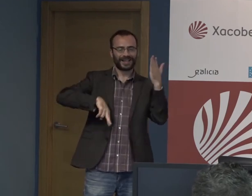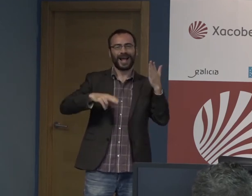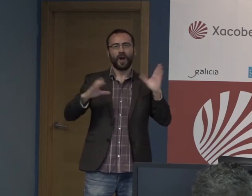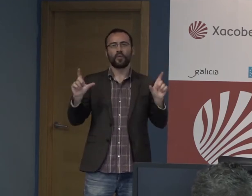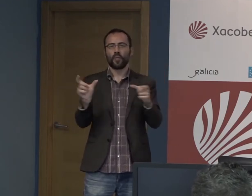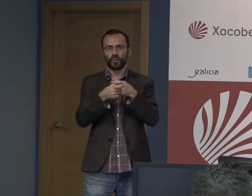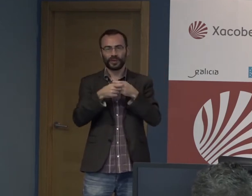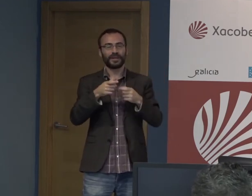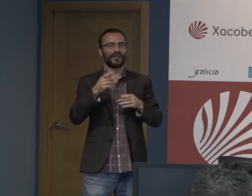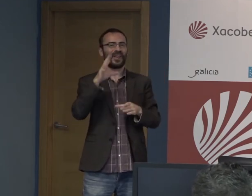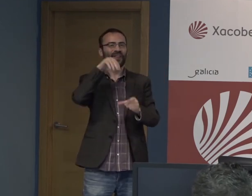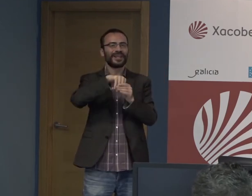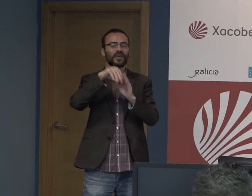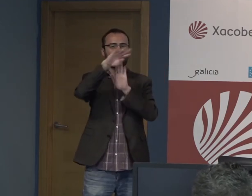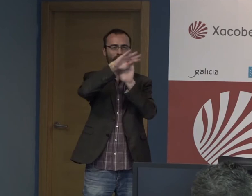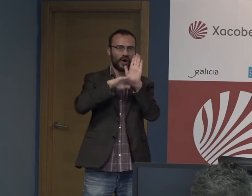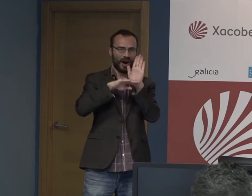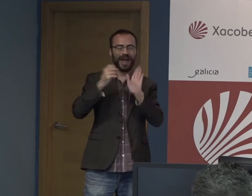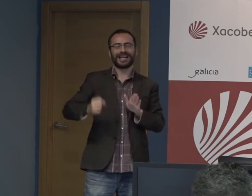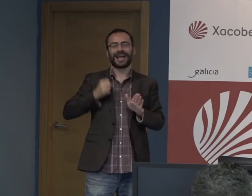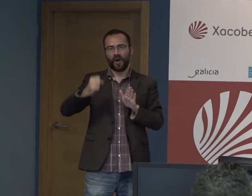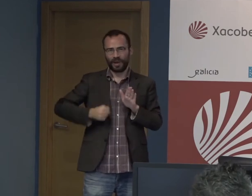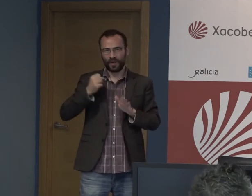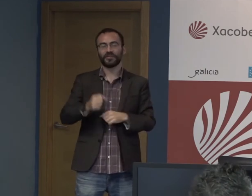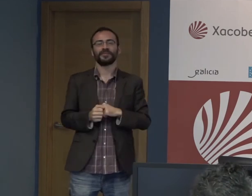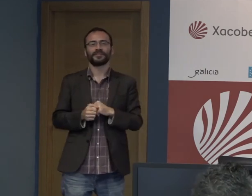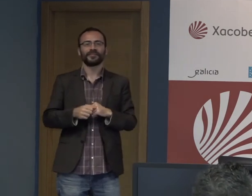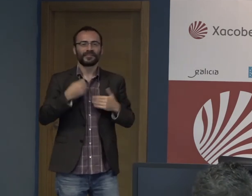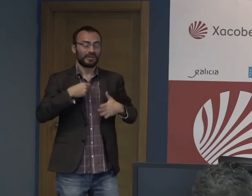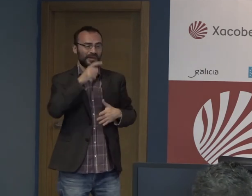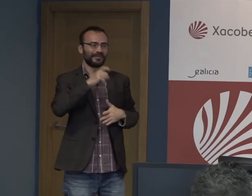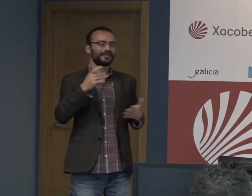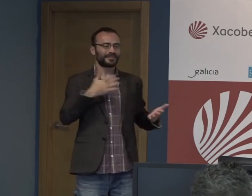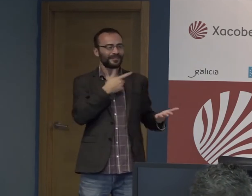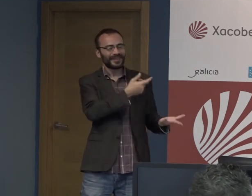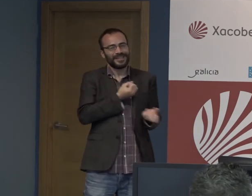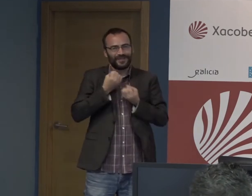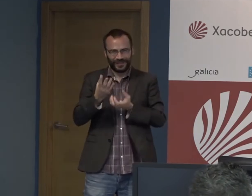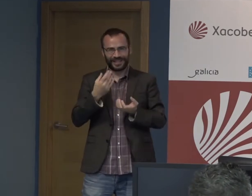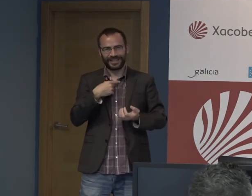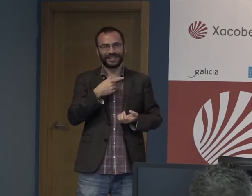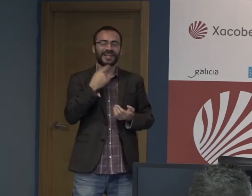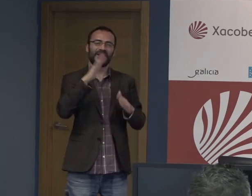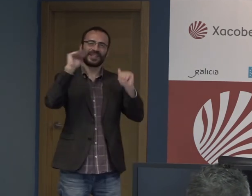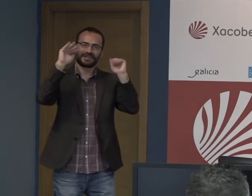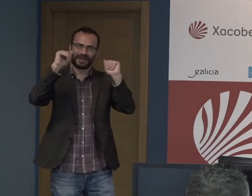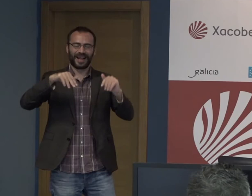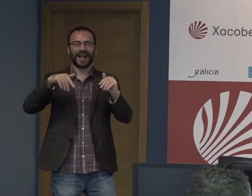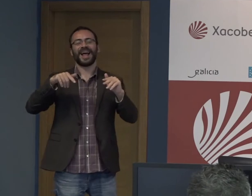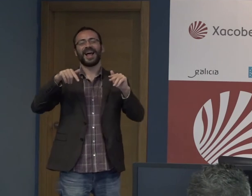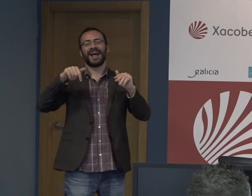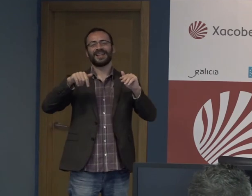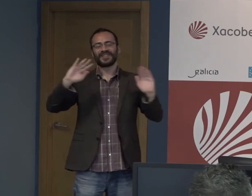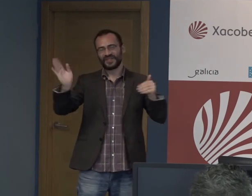del programa Oteus Agobeo, que va precisamente, bueno, eso ya no se lo quiso a ella, pues yo creo que ya nos cuente y nos despida este acto y nos